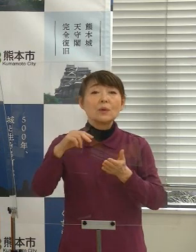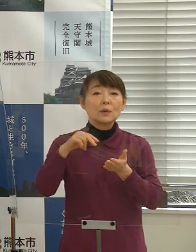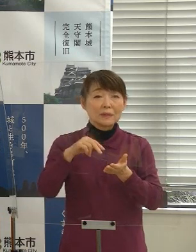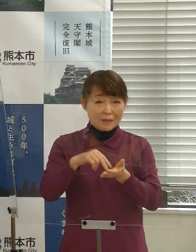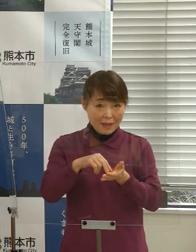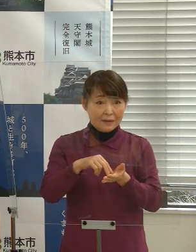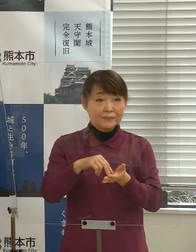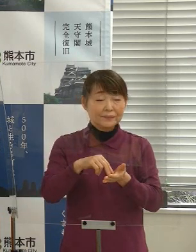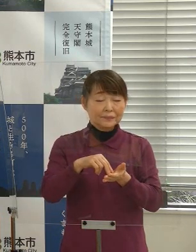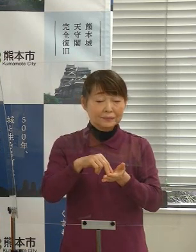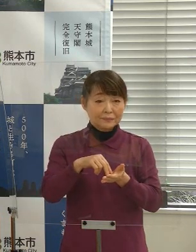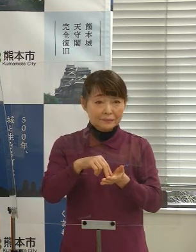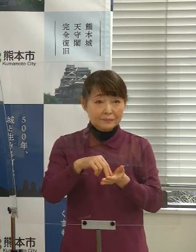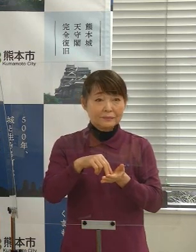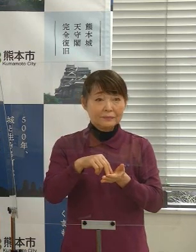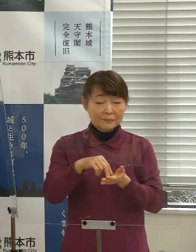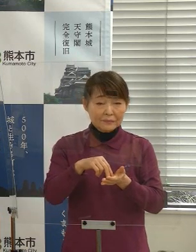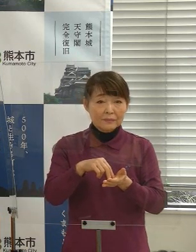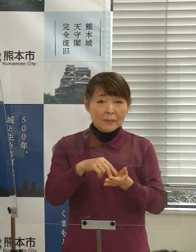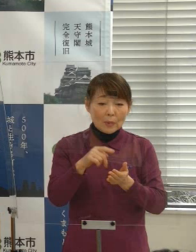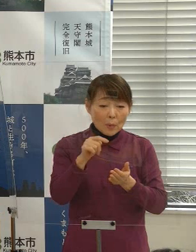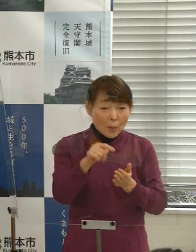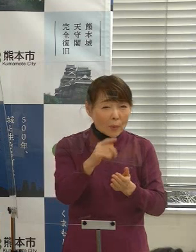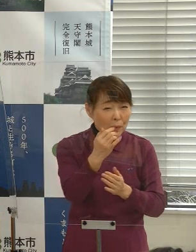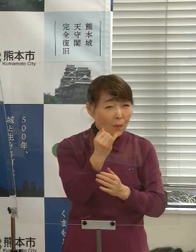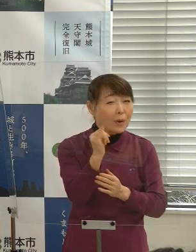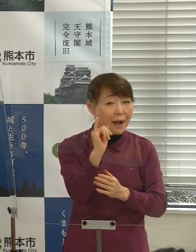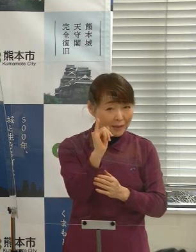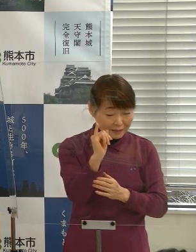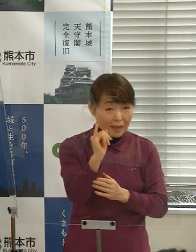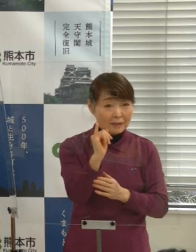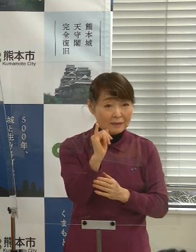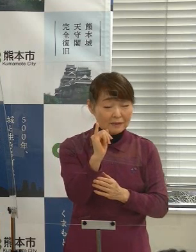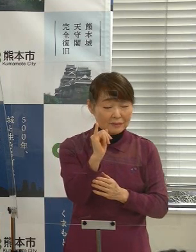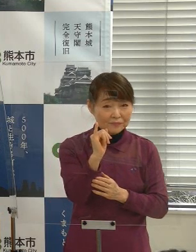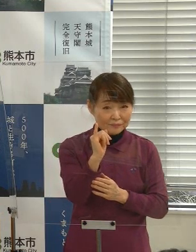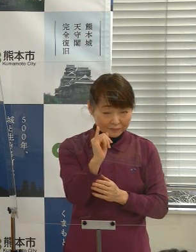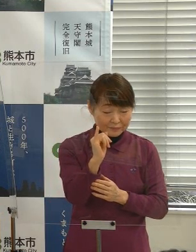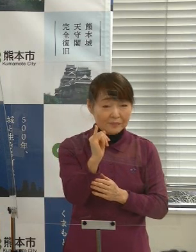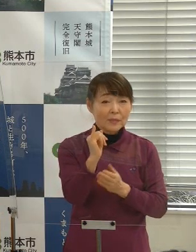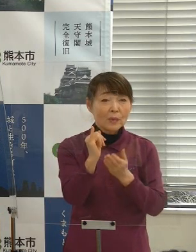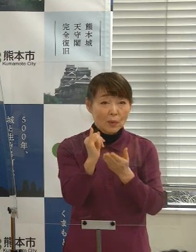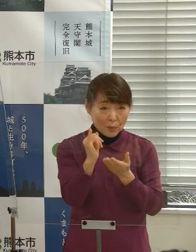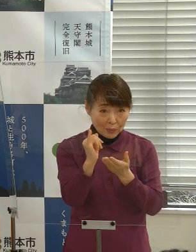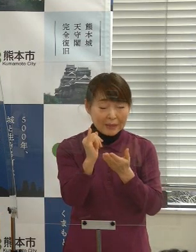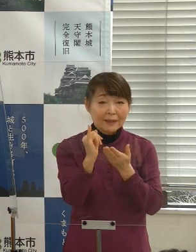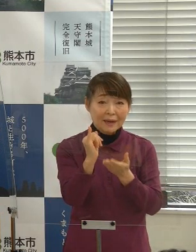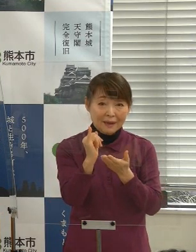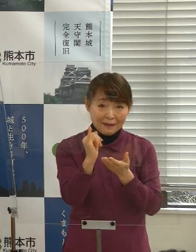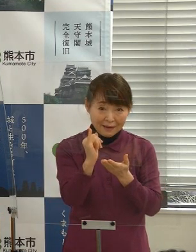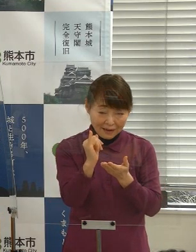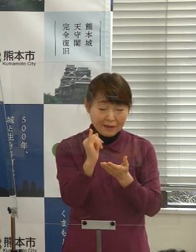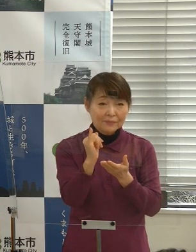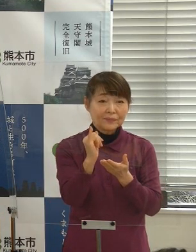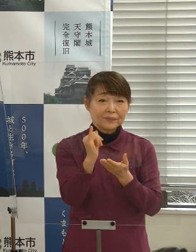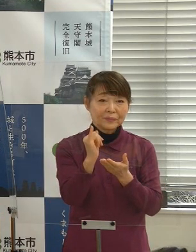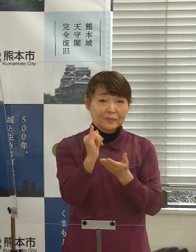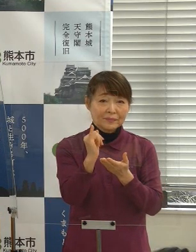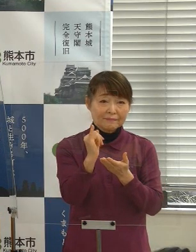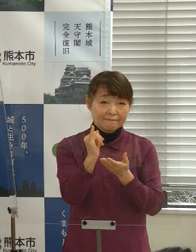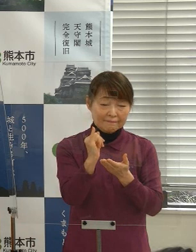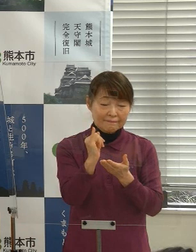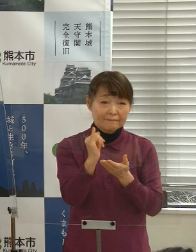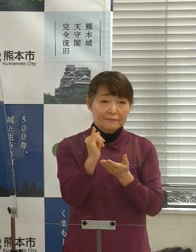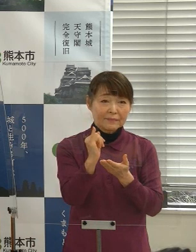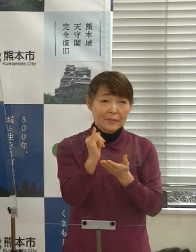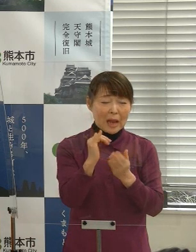この お母さんですね、が、この方が対象者の方がですね、